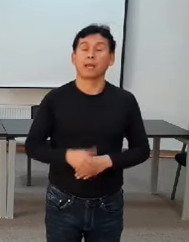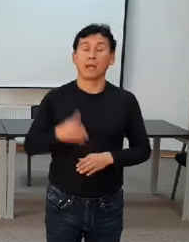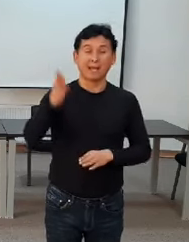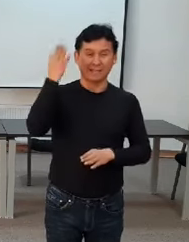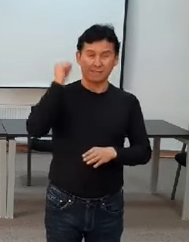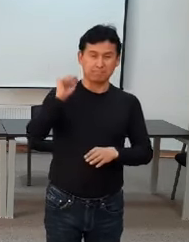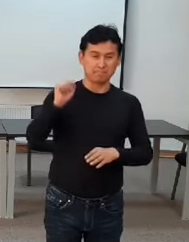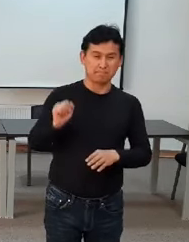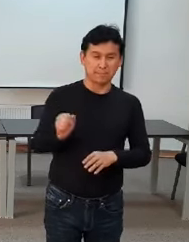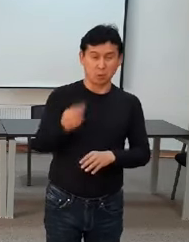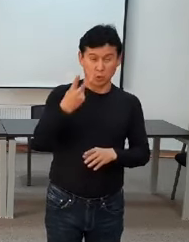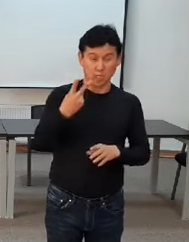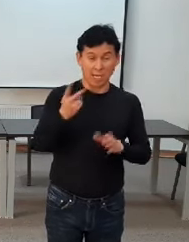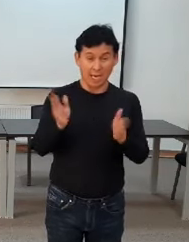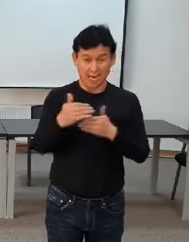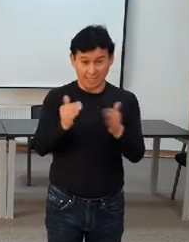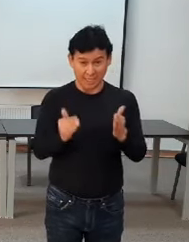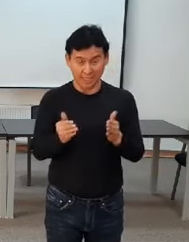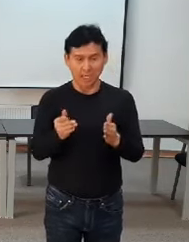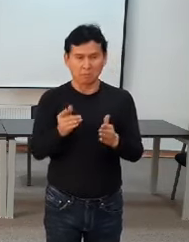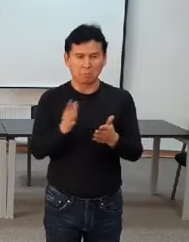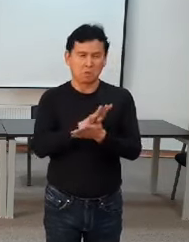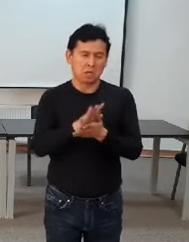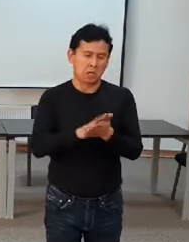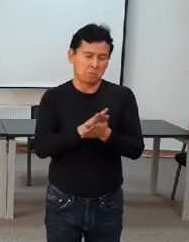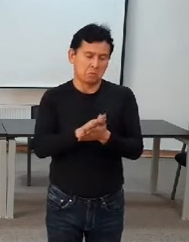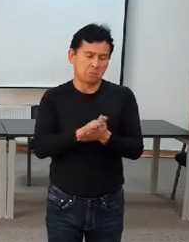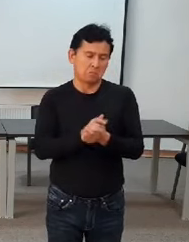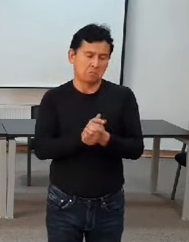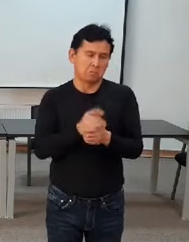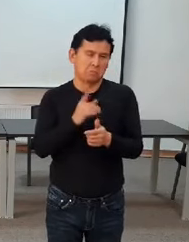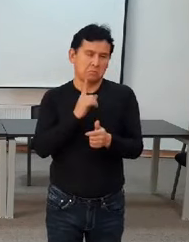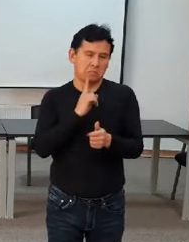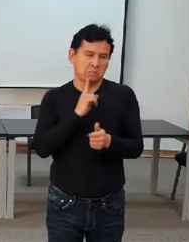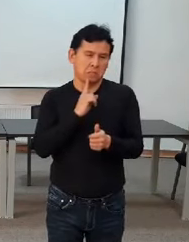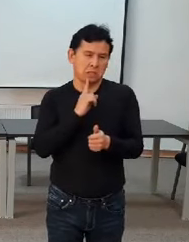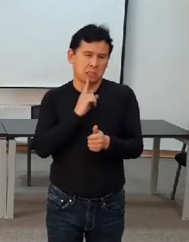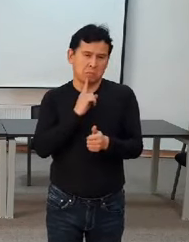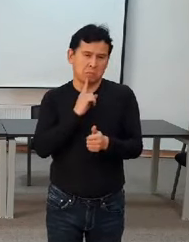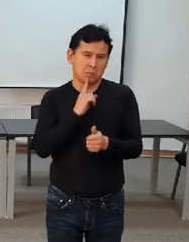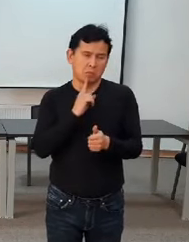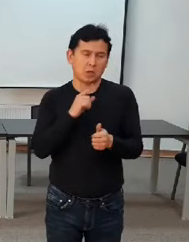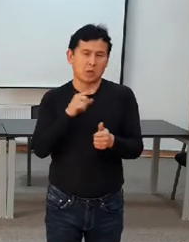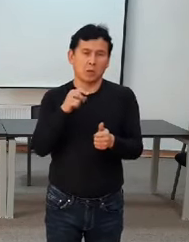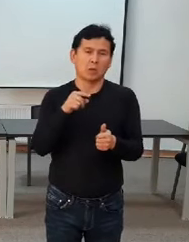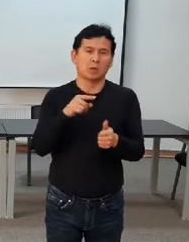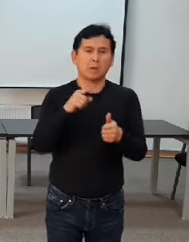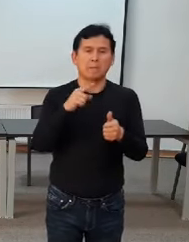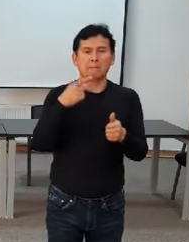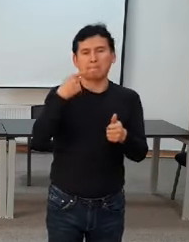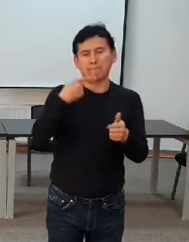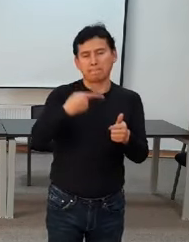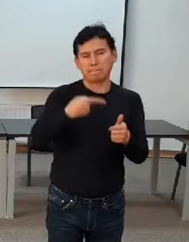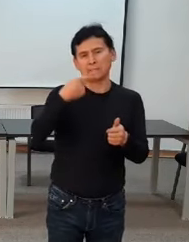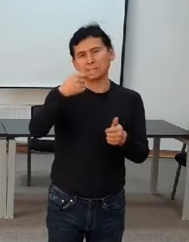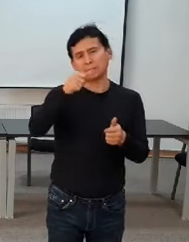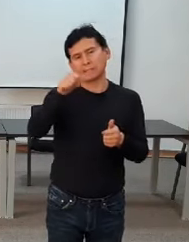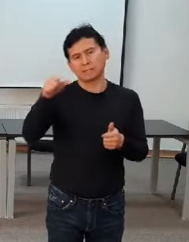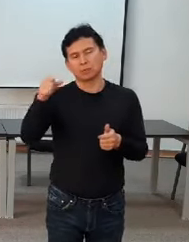En el primer informe, la segunda canasta, teníamos, por ejemplo, voy a entregar un dato más preciso, teníamos en Junje